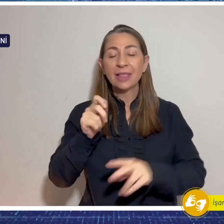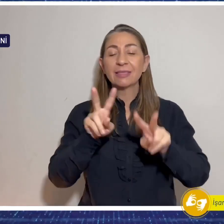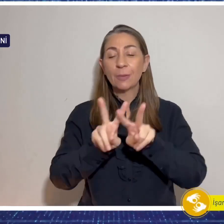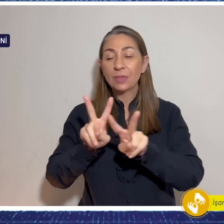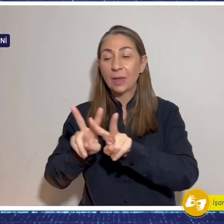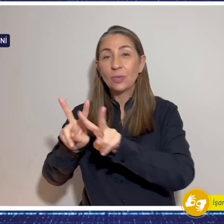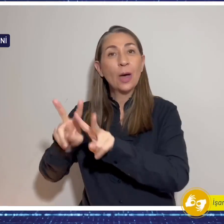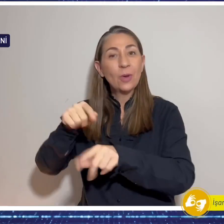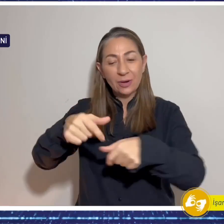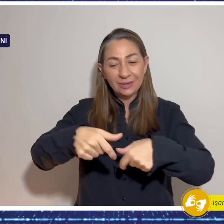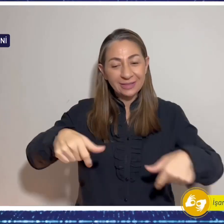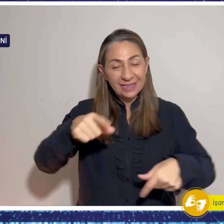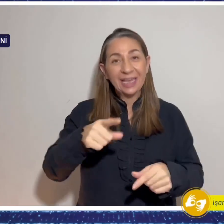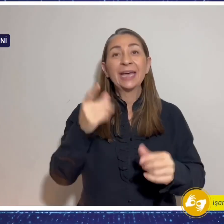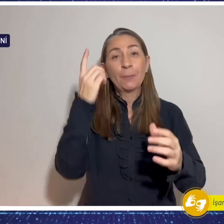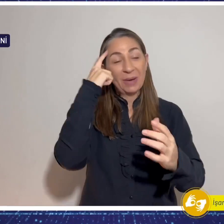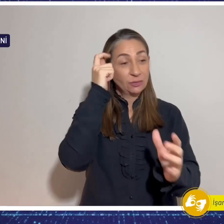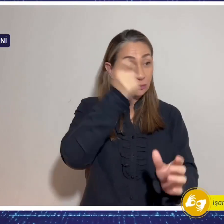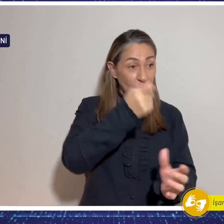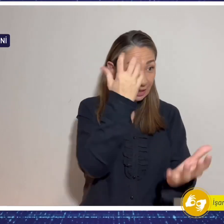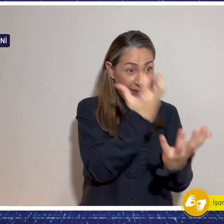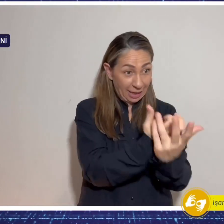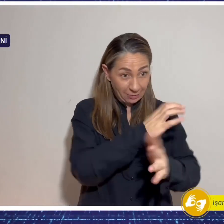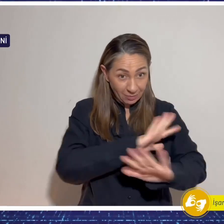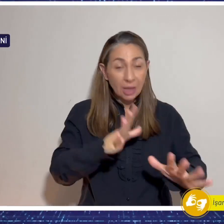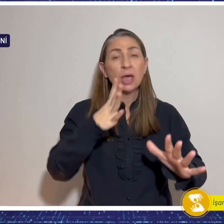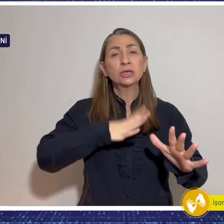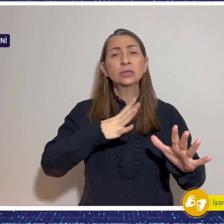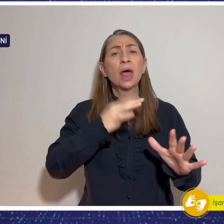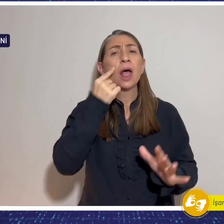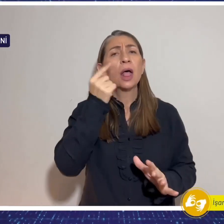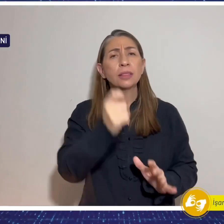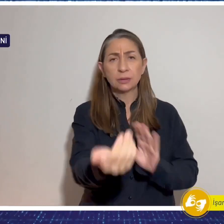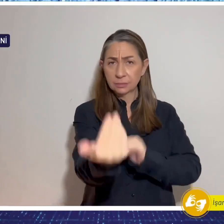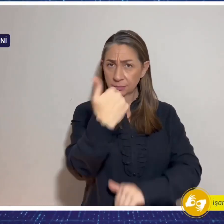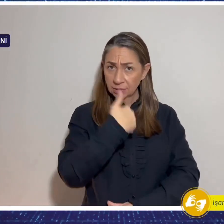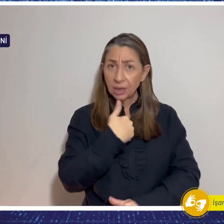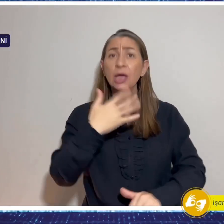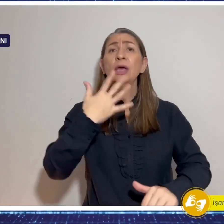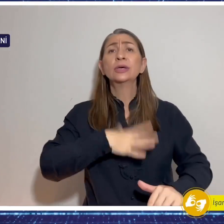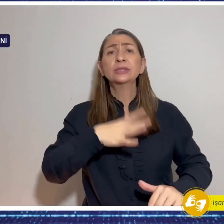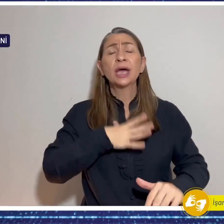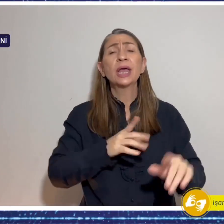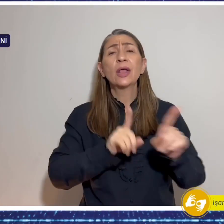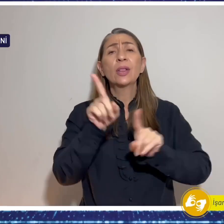sitemizden kayıt olarak isterseniz fiziki, isterseniz